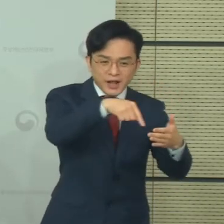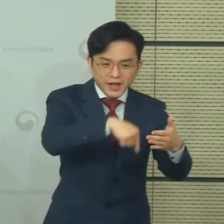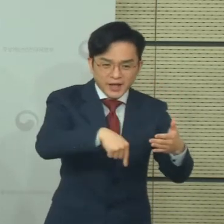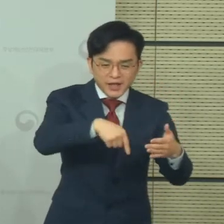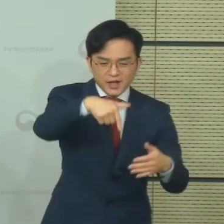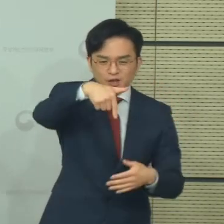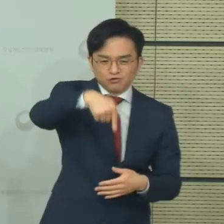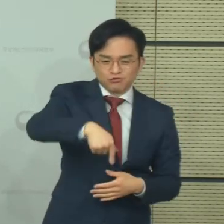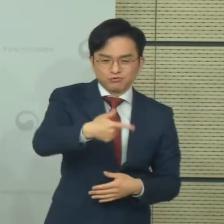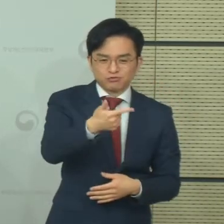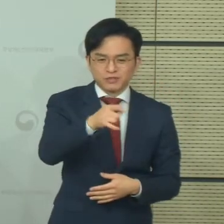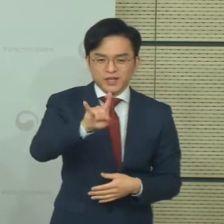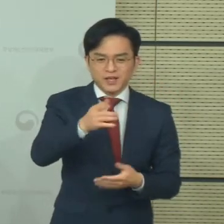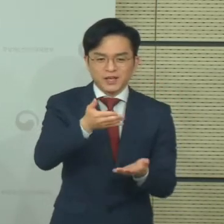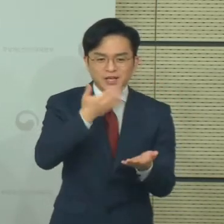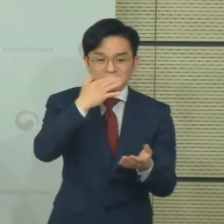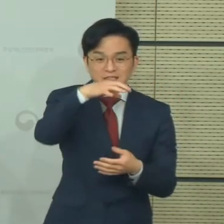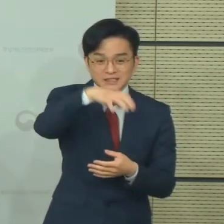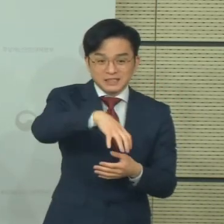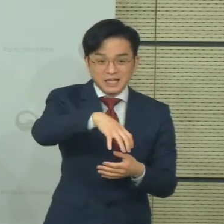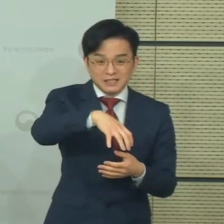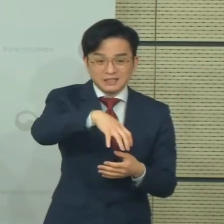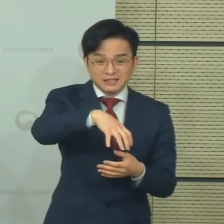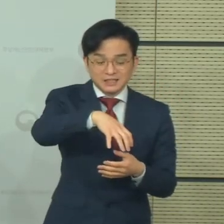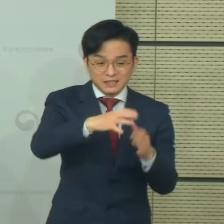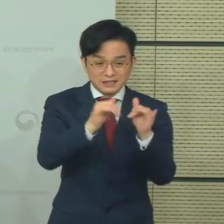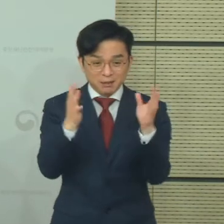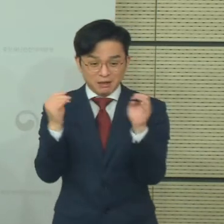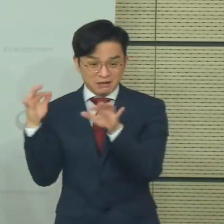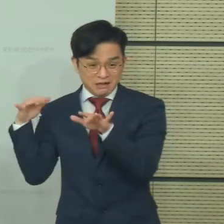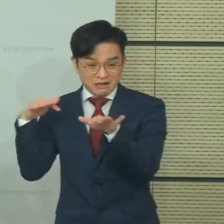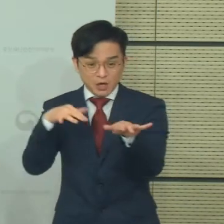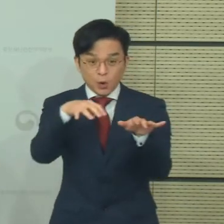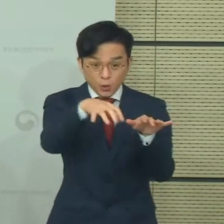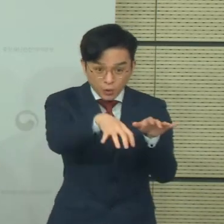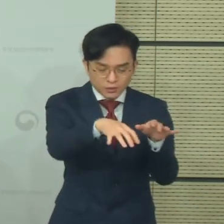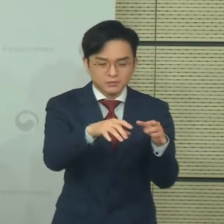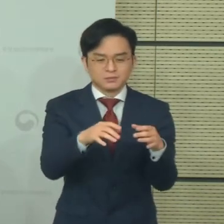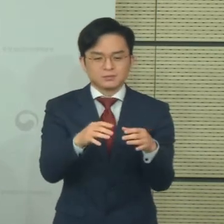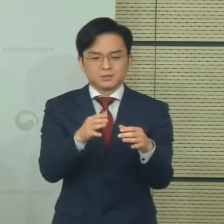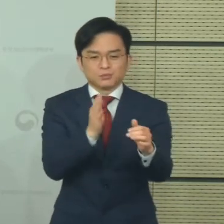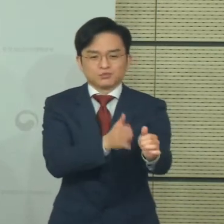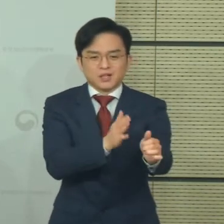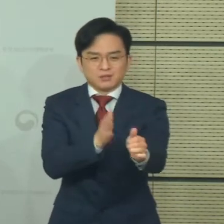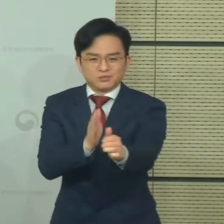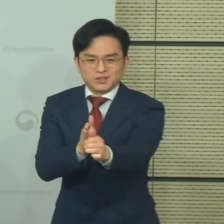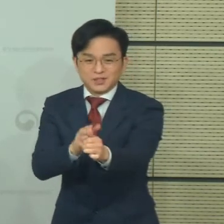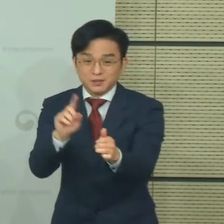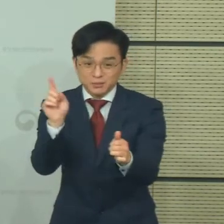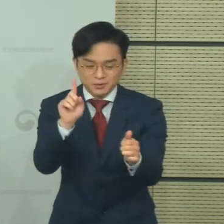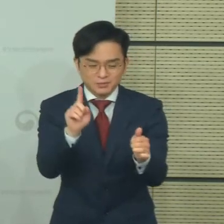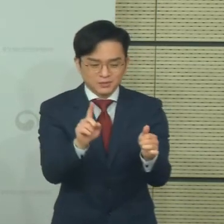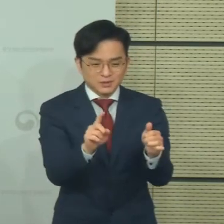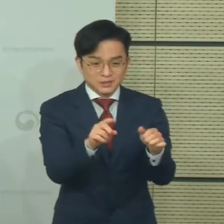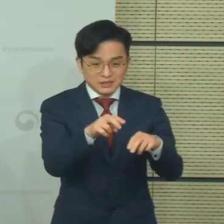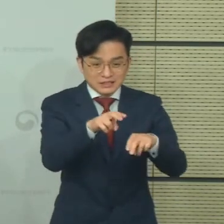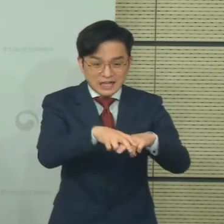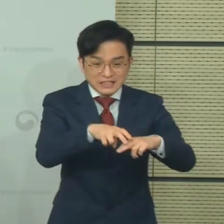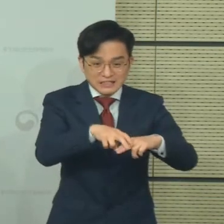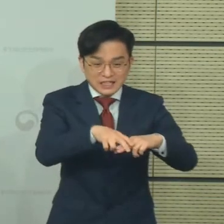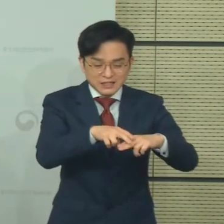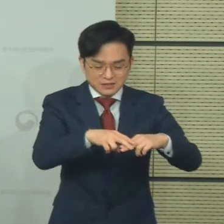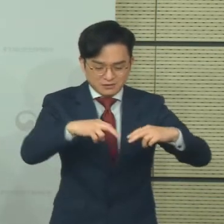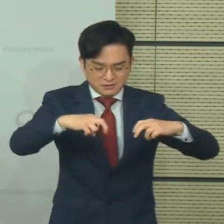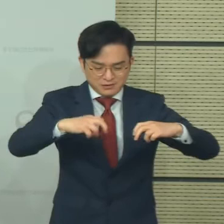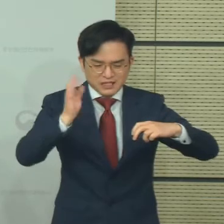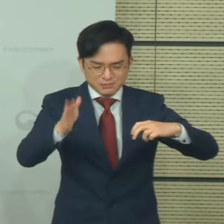안내는 하고 있습니다. 그래서 그런 부분들은 비교적 각 이제 기업의 어떤 구내식당에서는 그런 부분들이 어느 정도 지켜지고 있다고